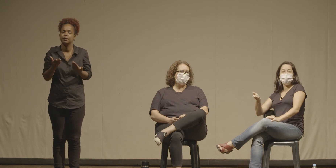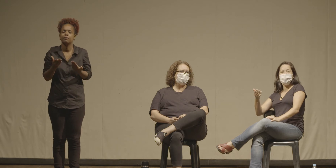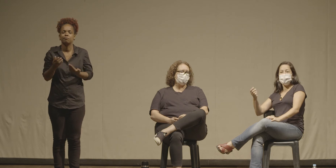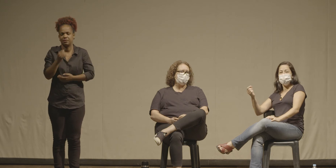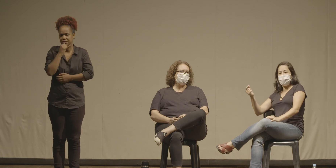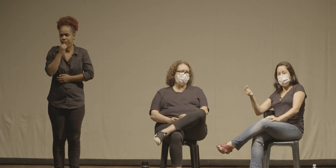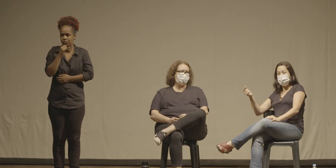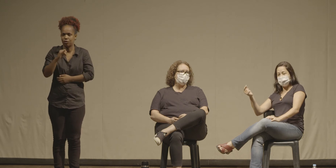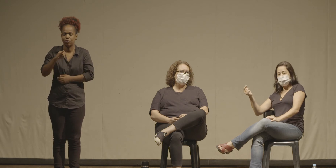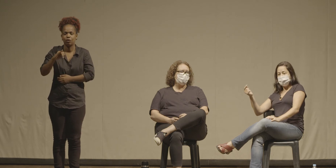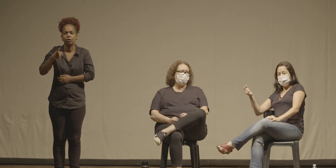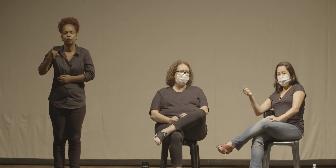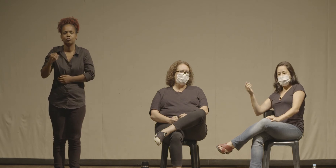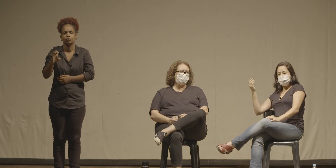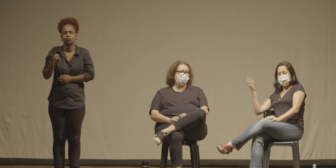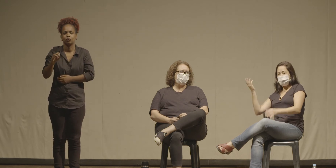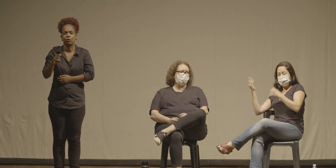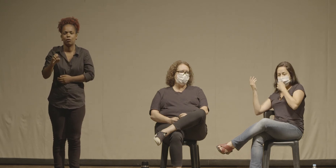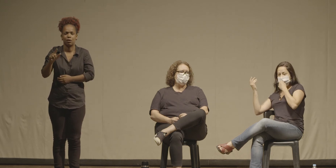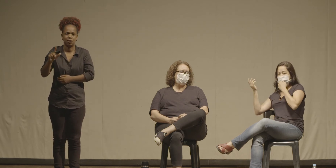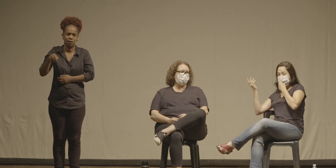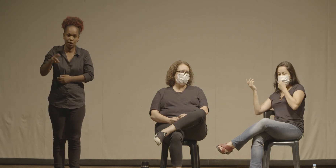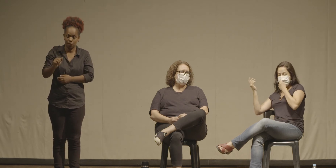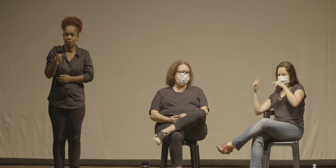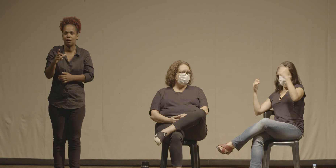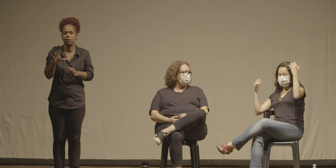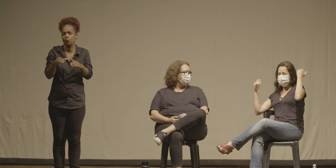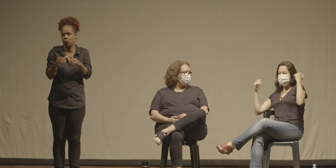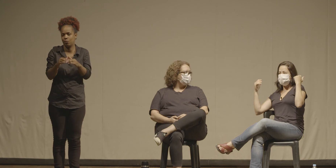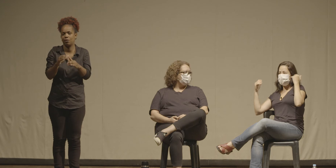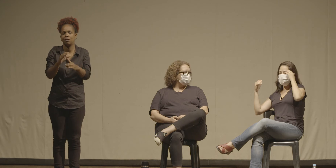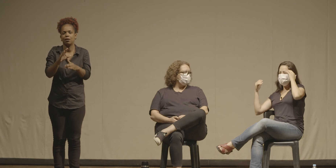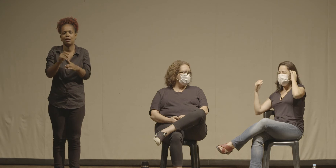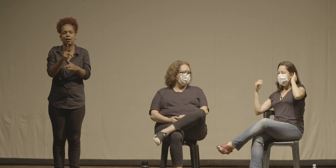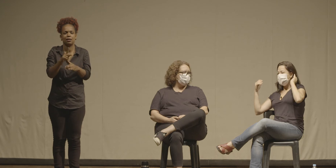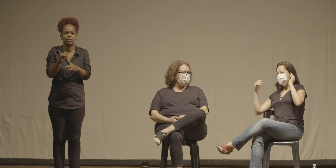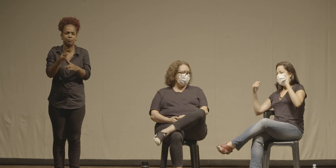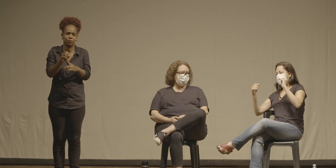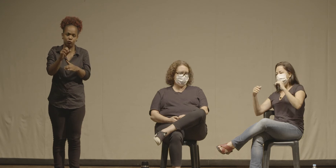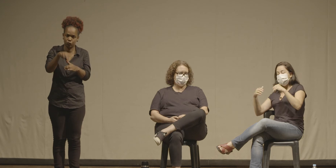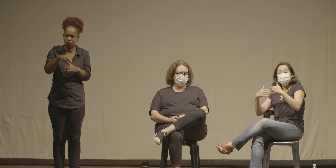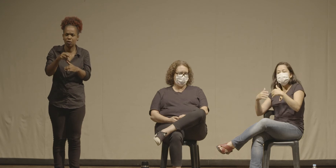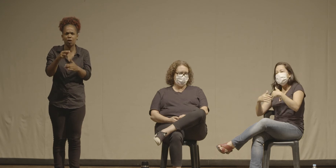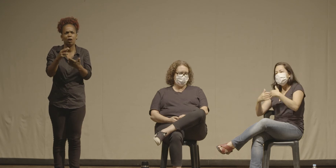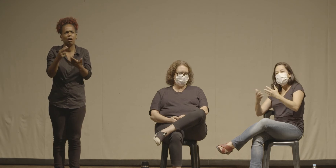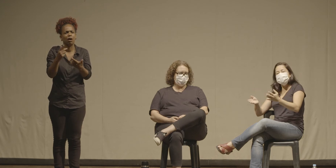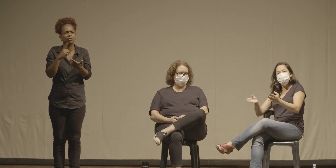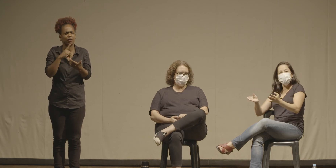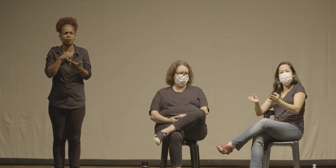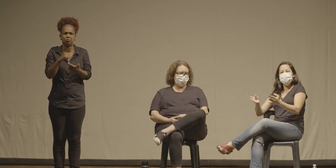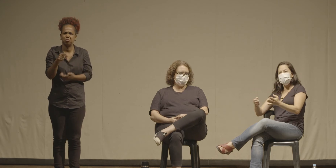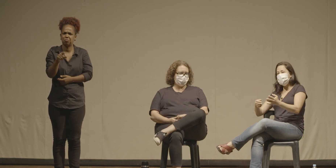exemplo, quando eu conheci a Joelma, da banda Calypso, há anos atrás, eu não sabia nem que